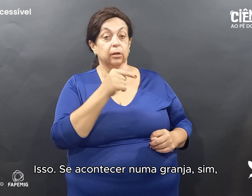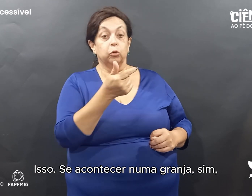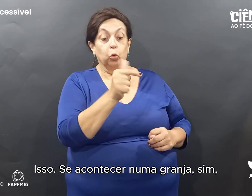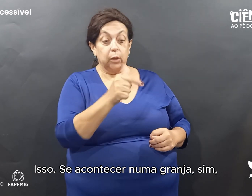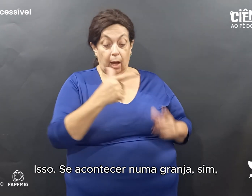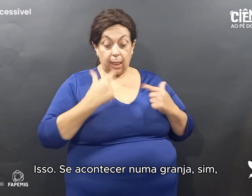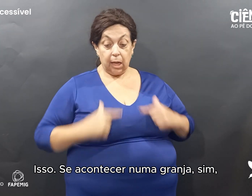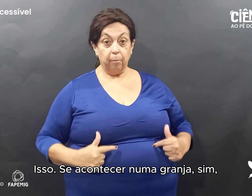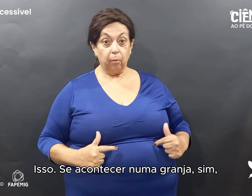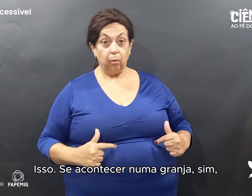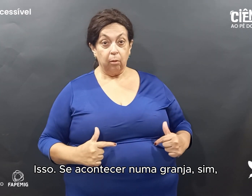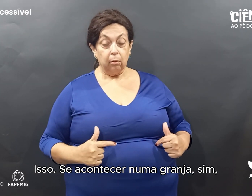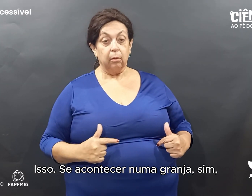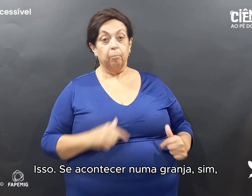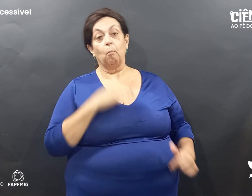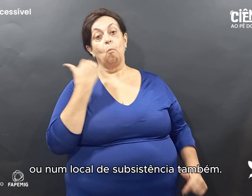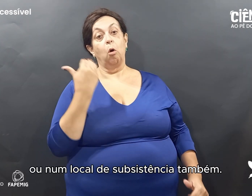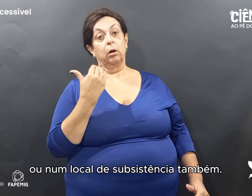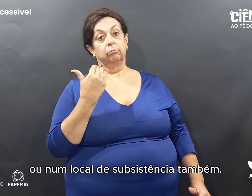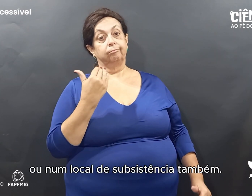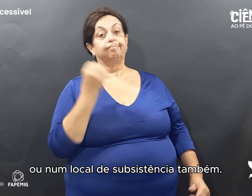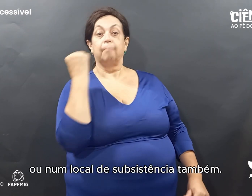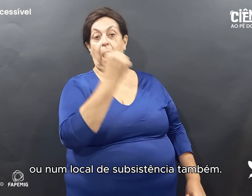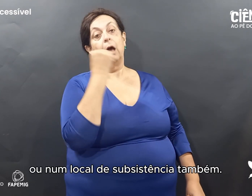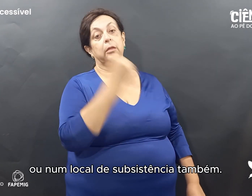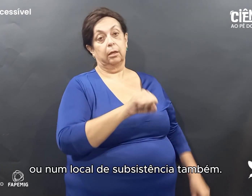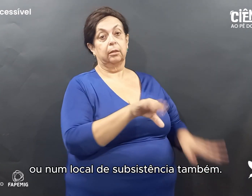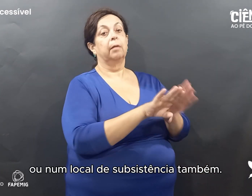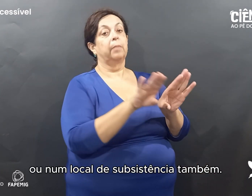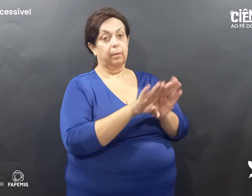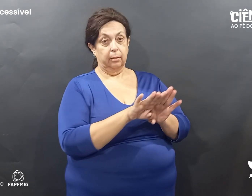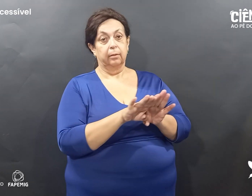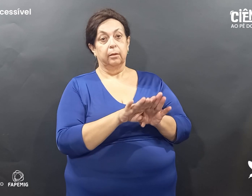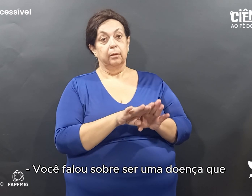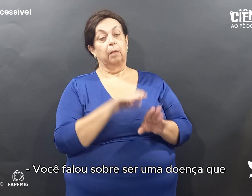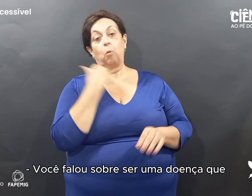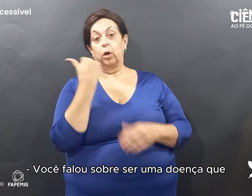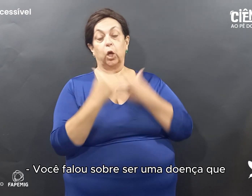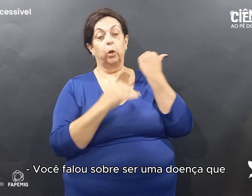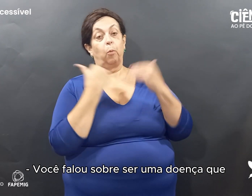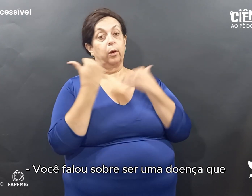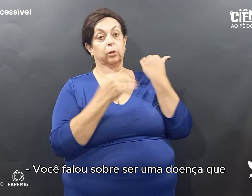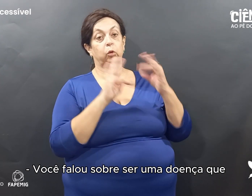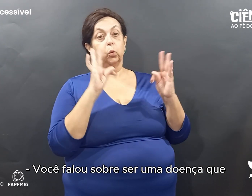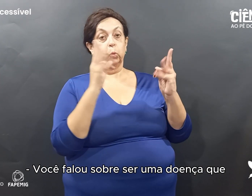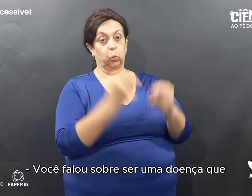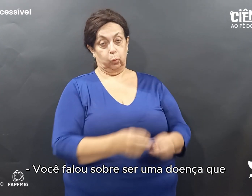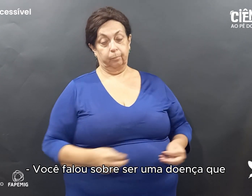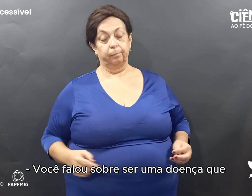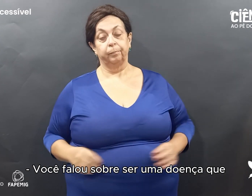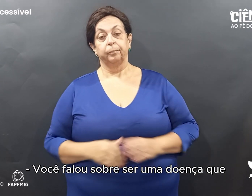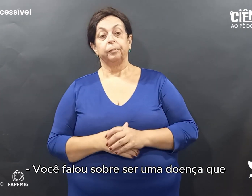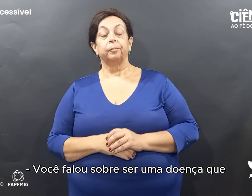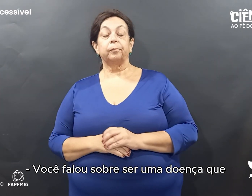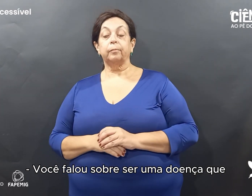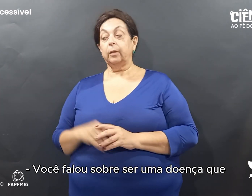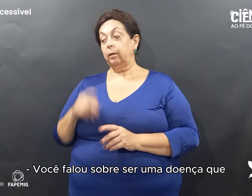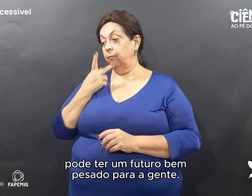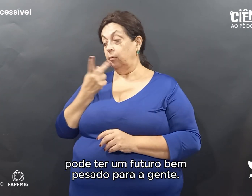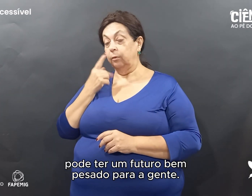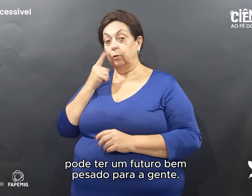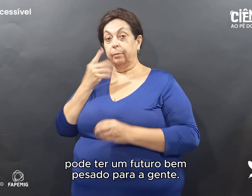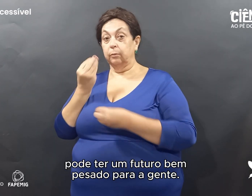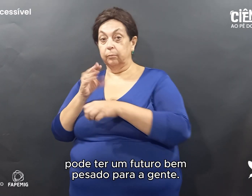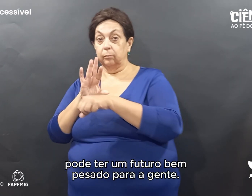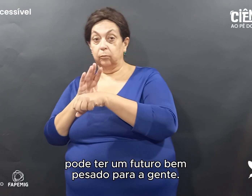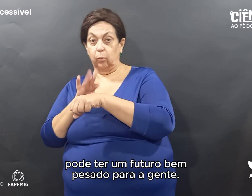Isso. Se acontecer numa granja, sim. Ou num local de subsistência também. Você falou sobre ser uma doença que